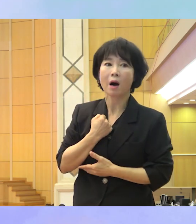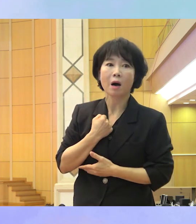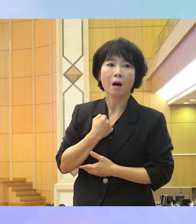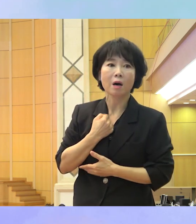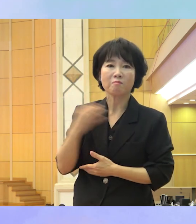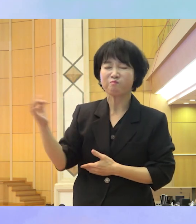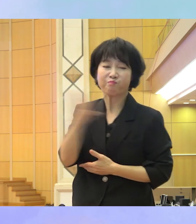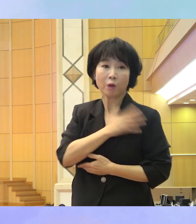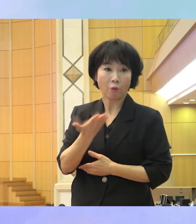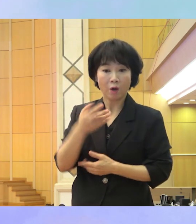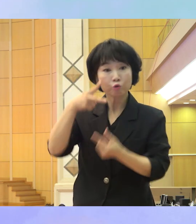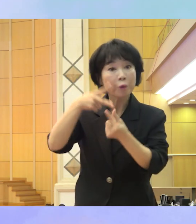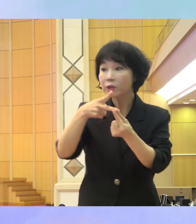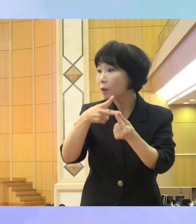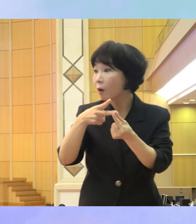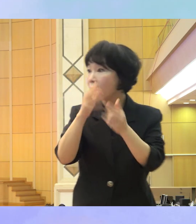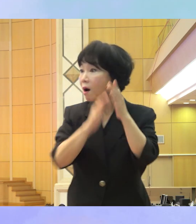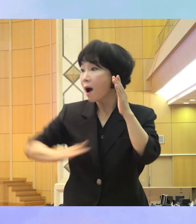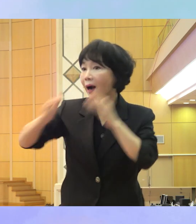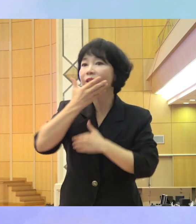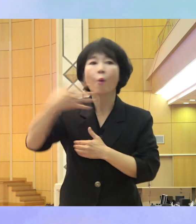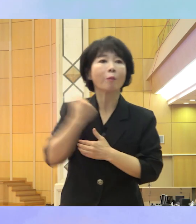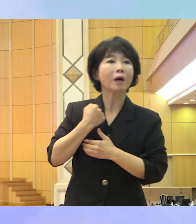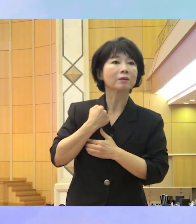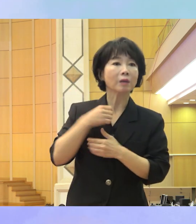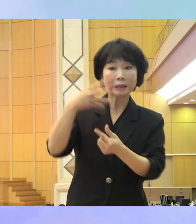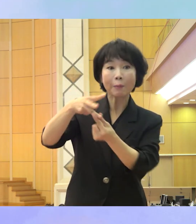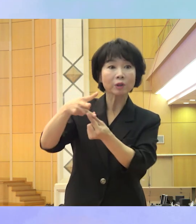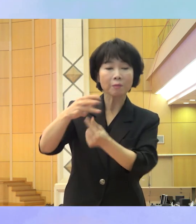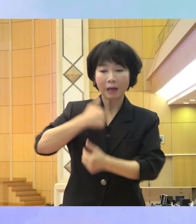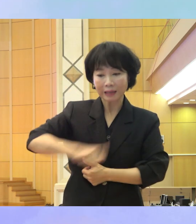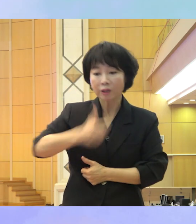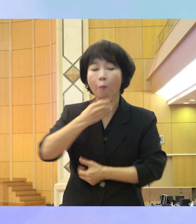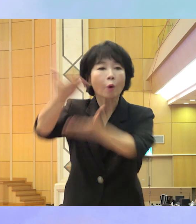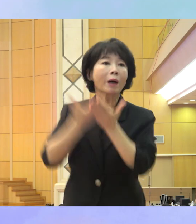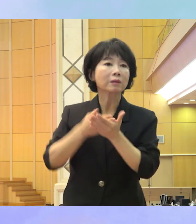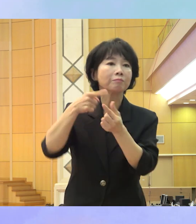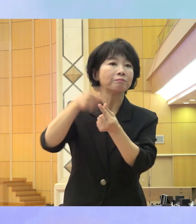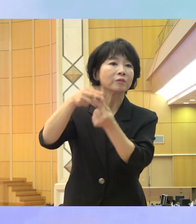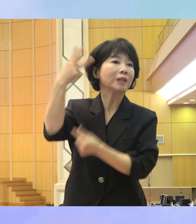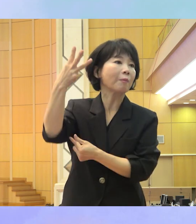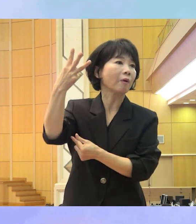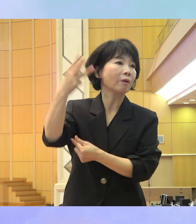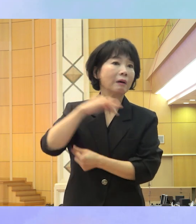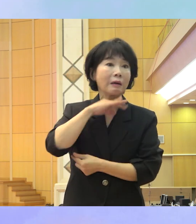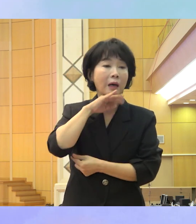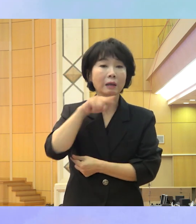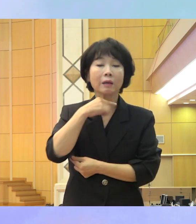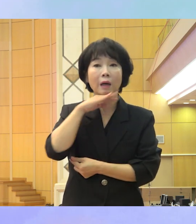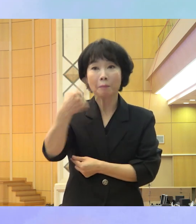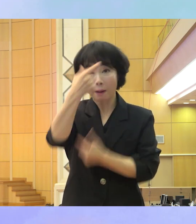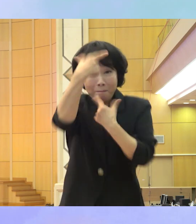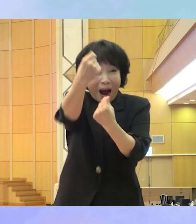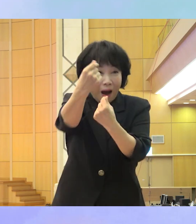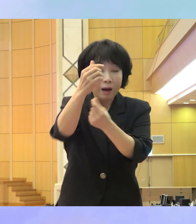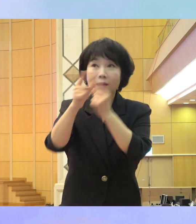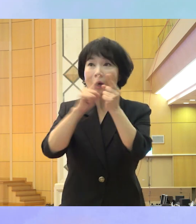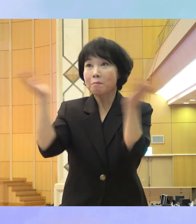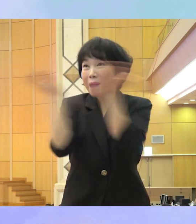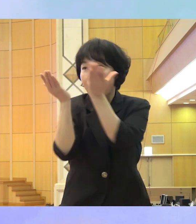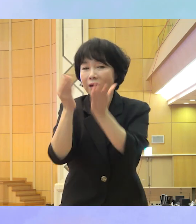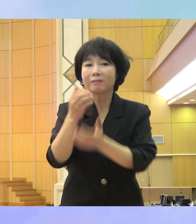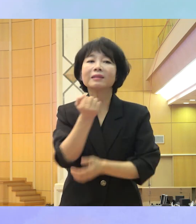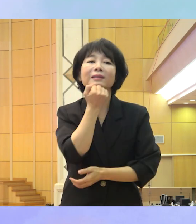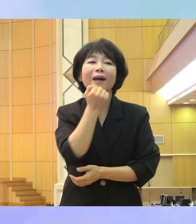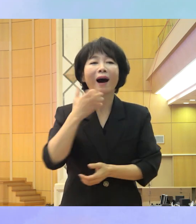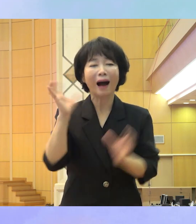그리고 가정의 복을 받았습니다. 자녀의 복을 받았습니다. 그래서 100살에 하나님이 약속한 대로